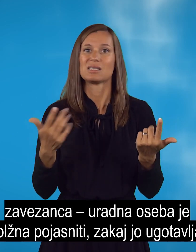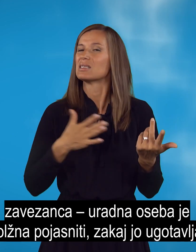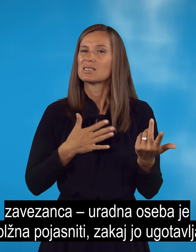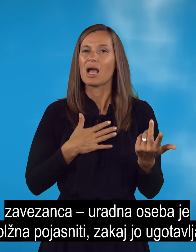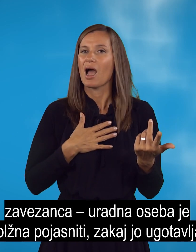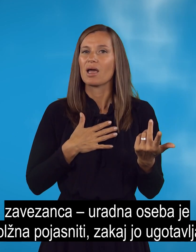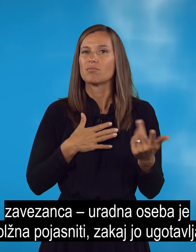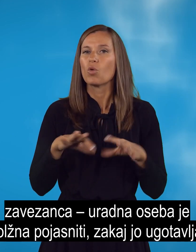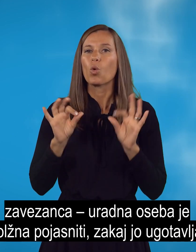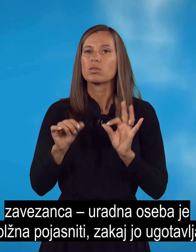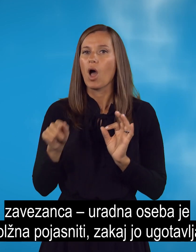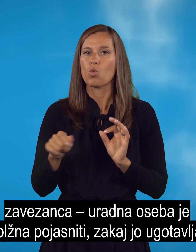jo ugotavlja.